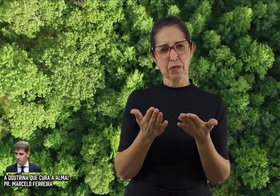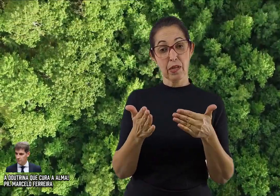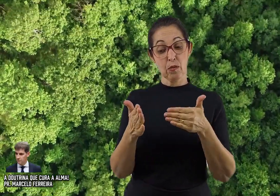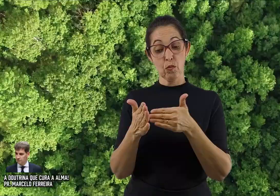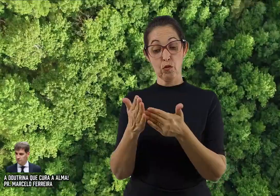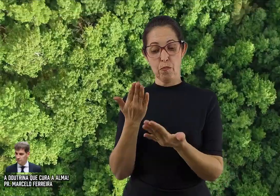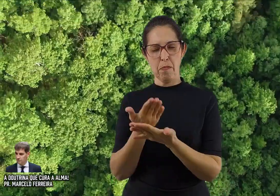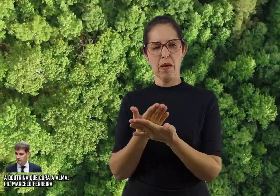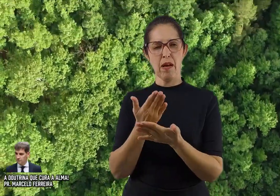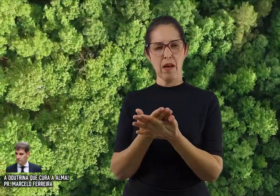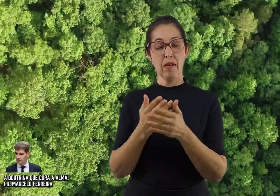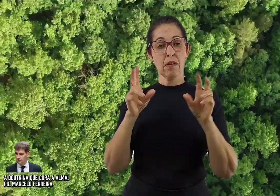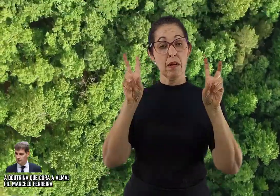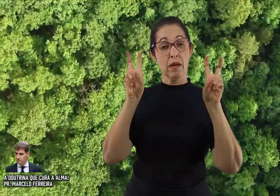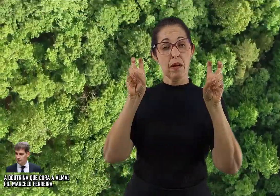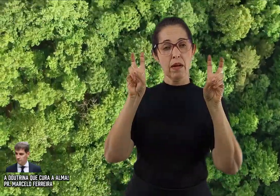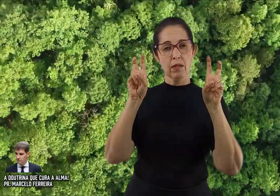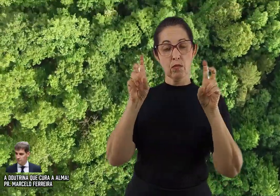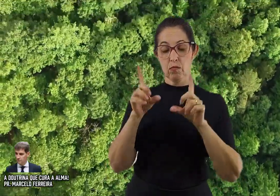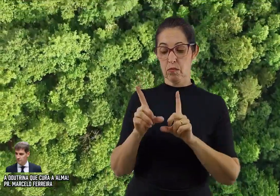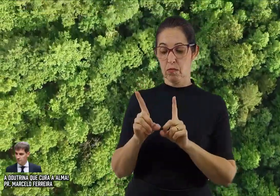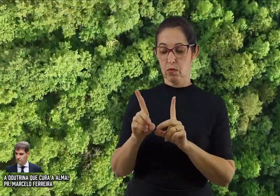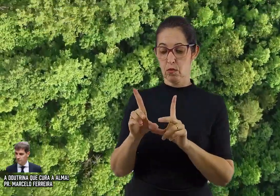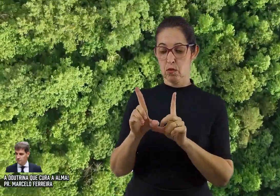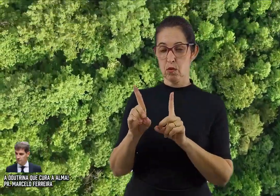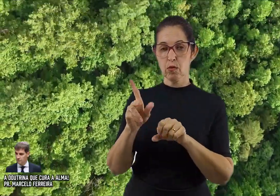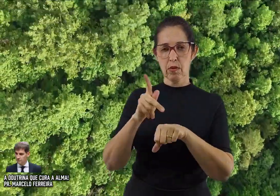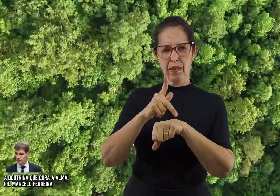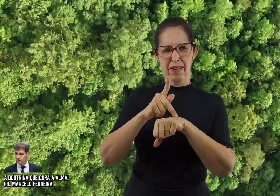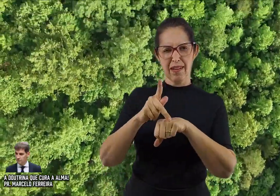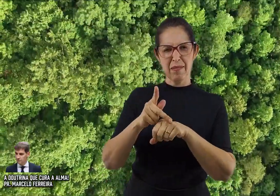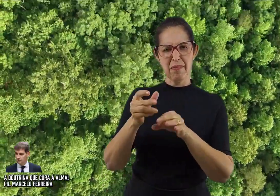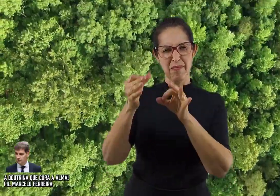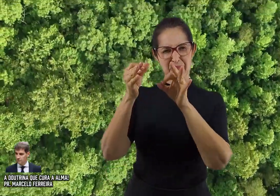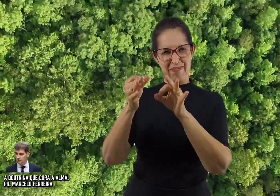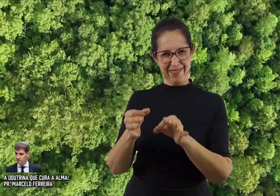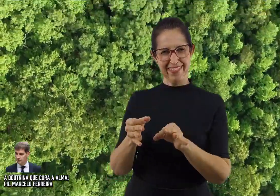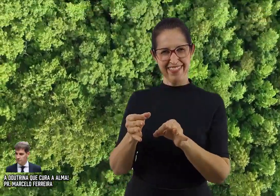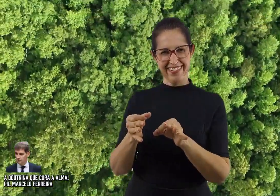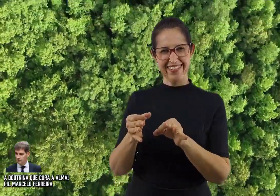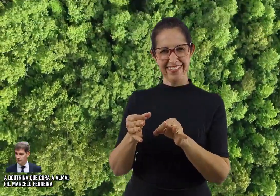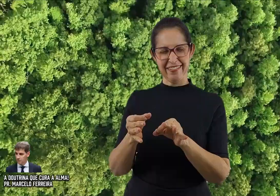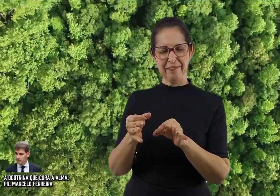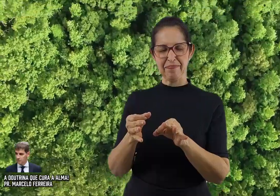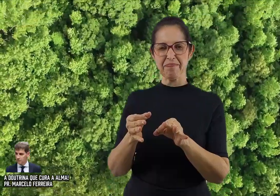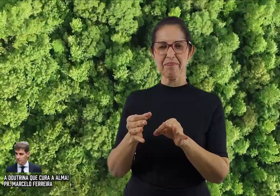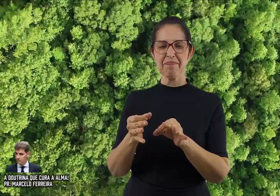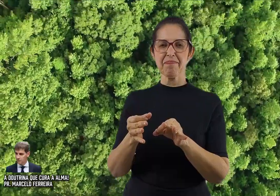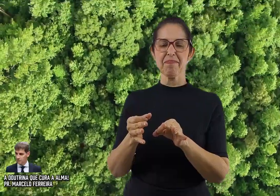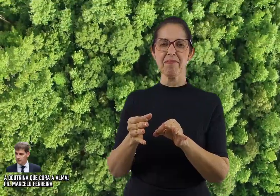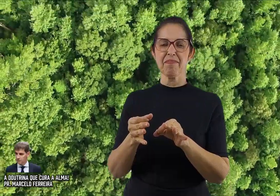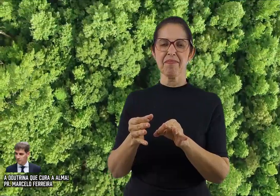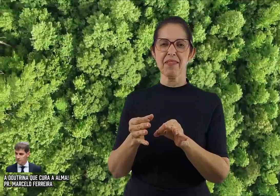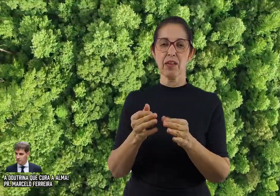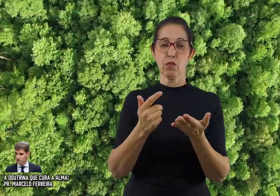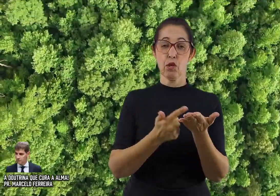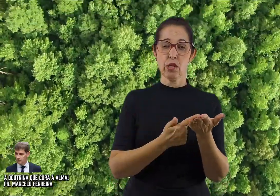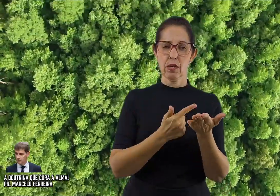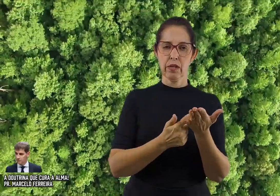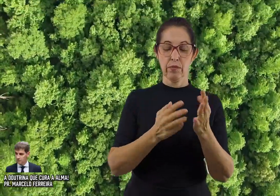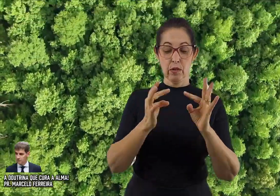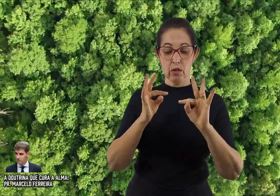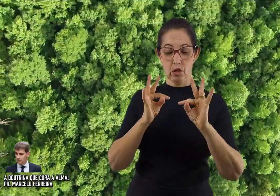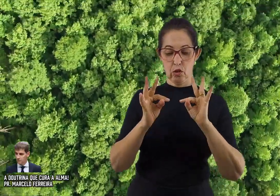sobre a sã doutrina. Vamos estar de pé. Epístola de Paulo a Tito, capítulo